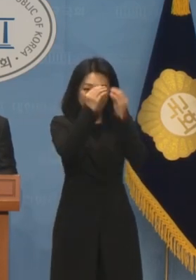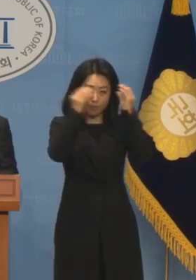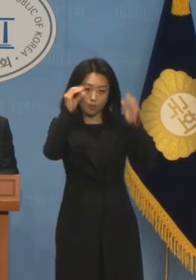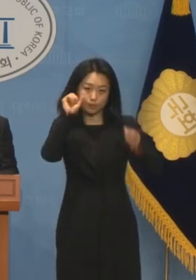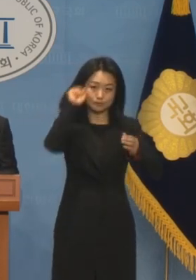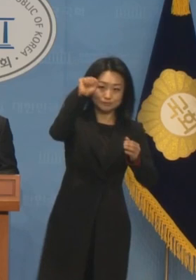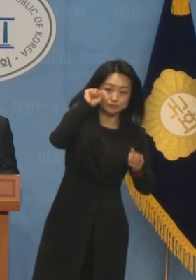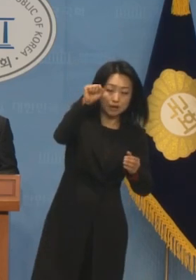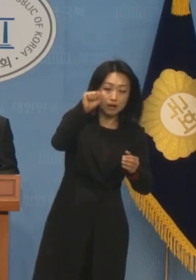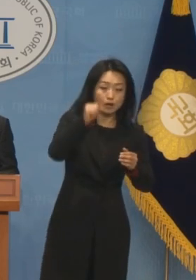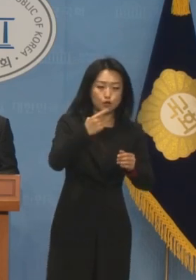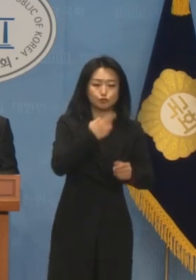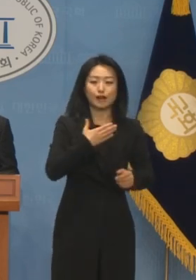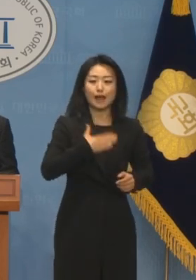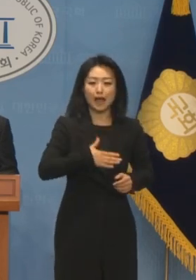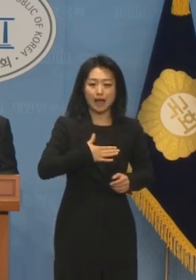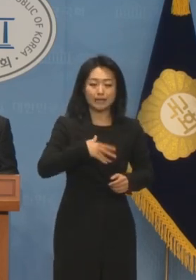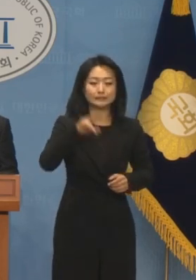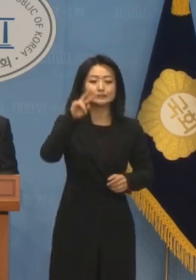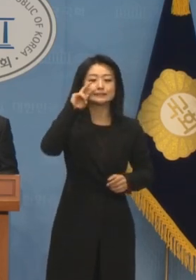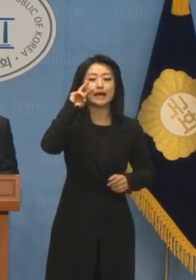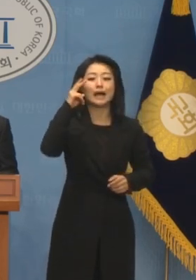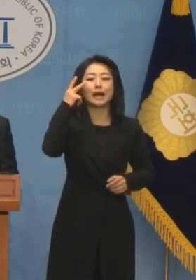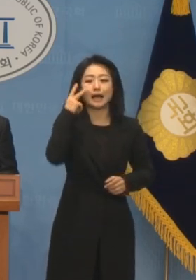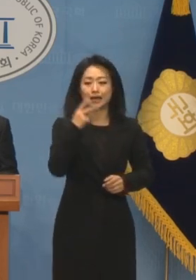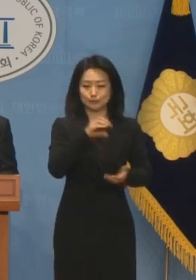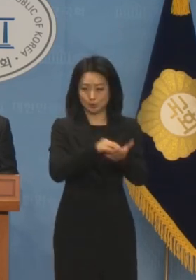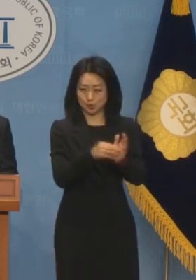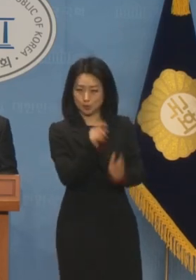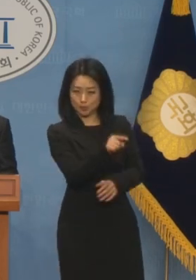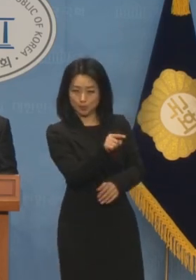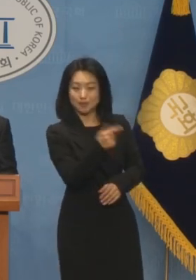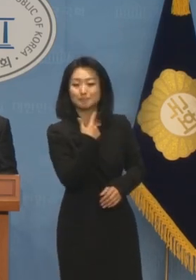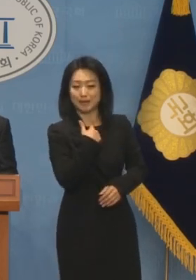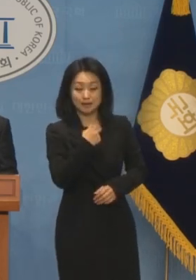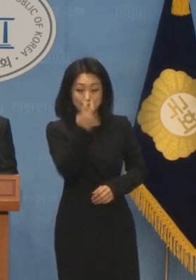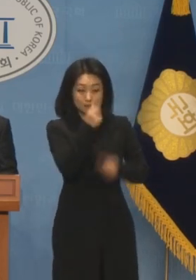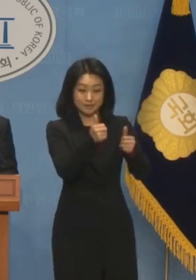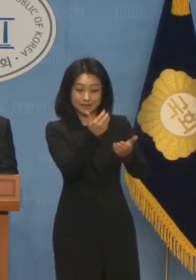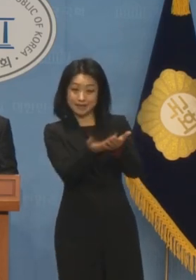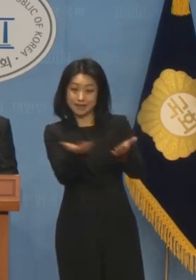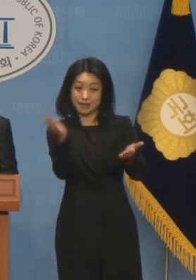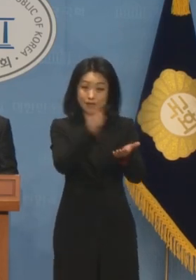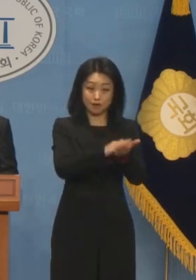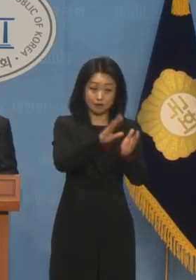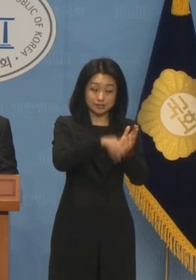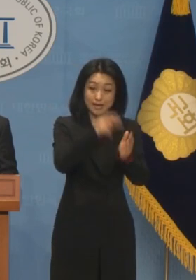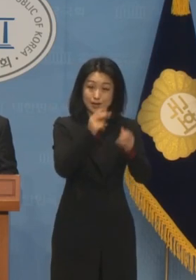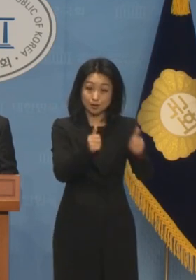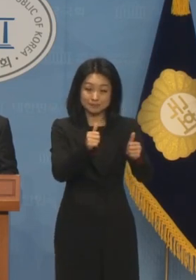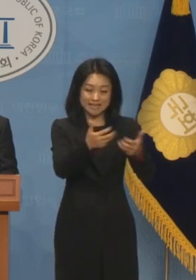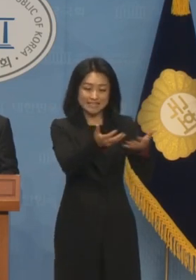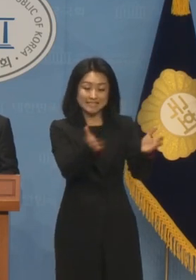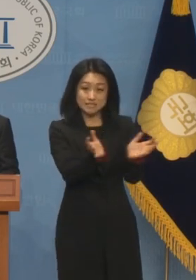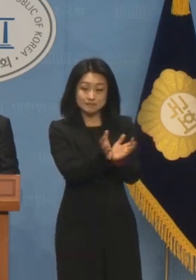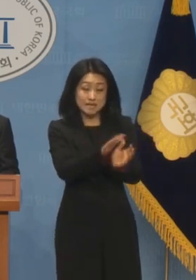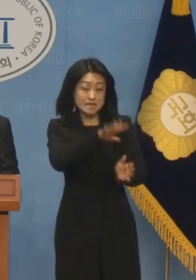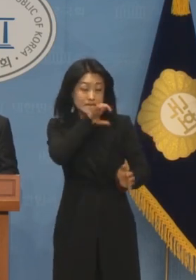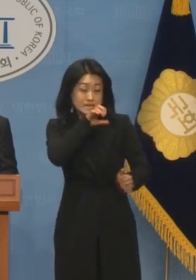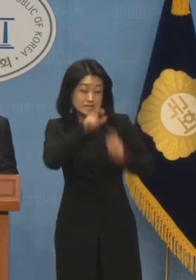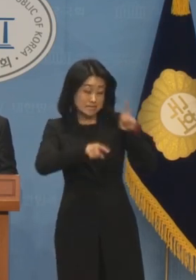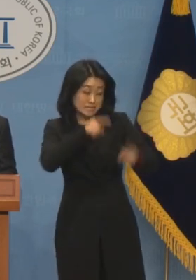독립운동이라도 벌이는 줄 알았습니다. 검찰개혁이 추진될 때마다 봐왔 검찰의 집단